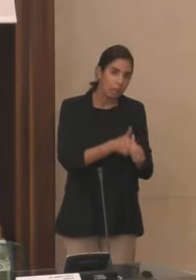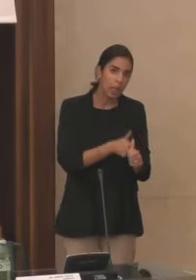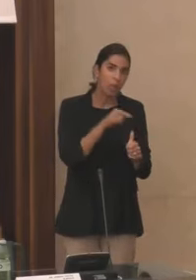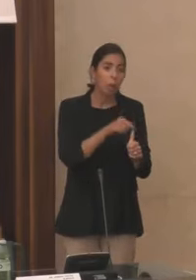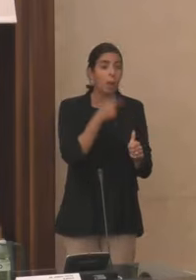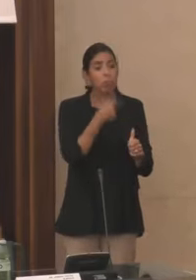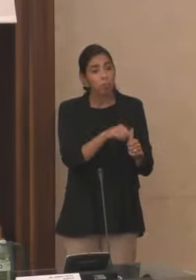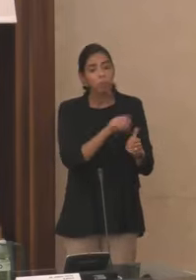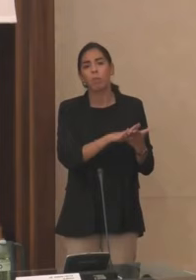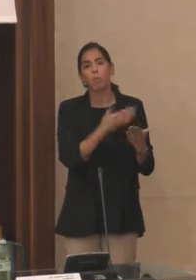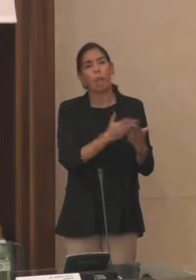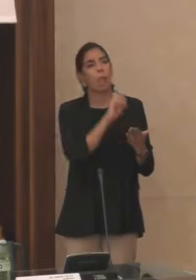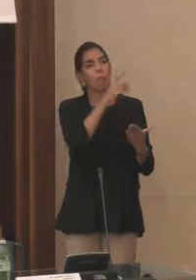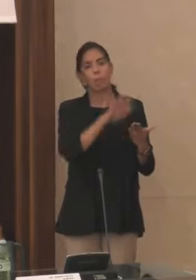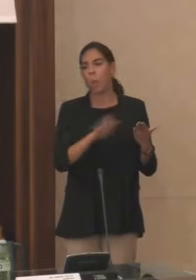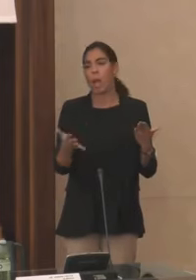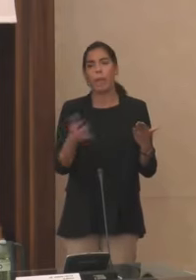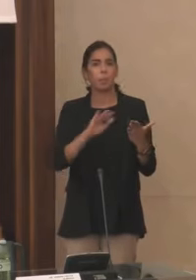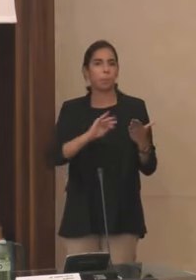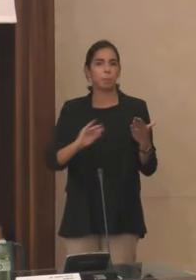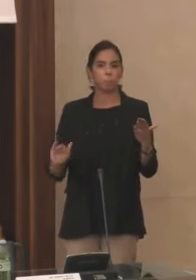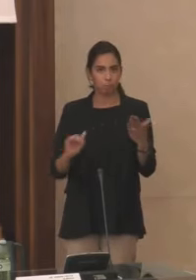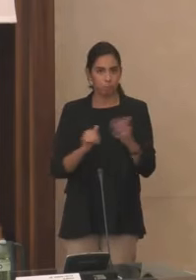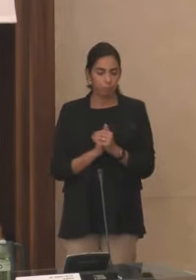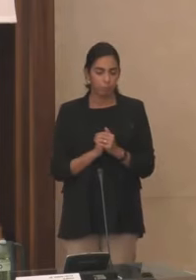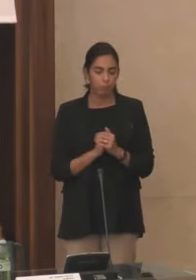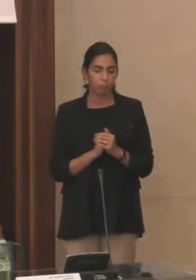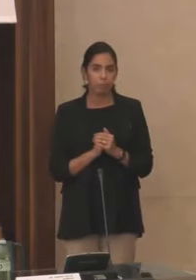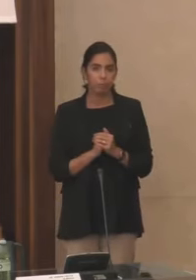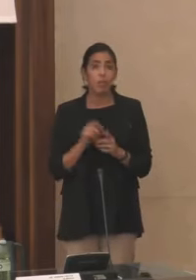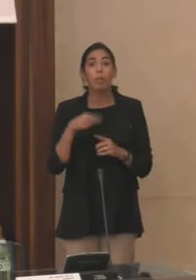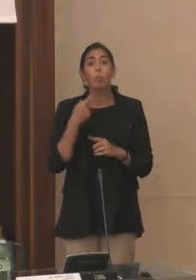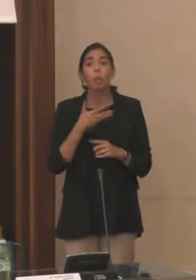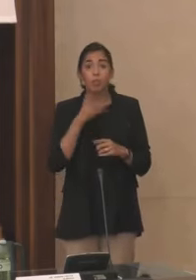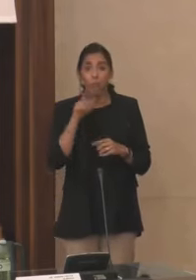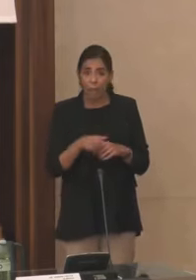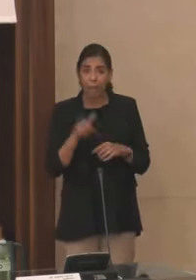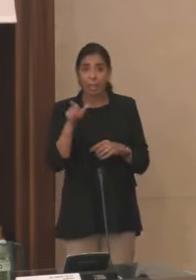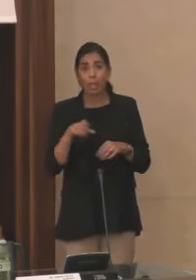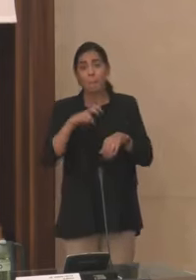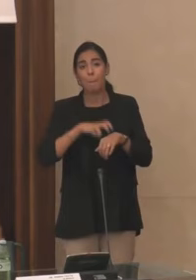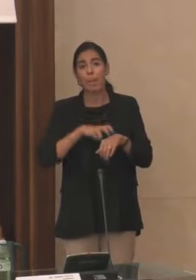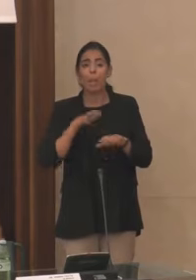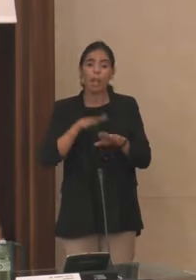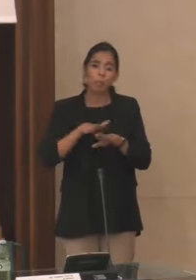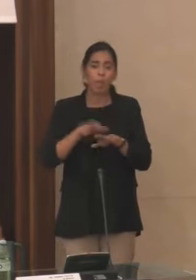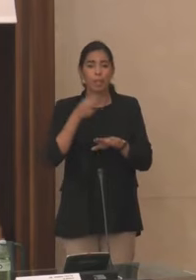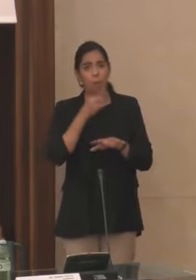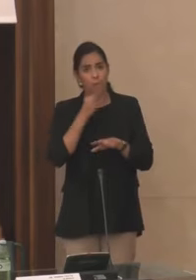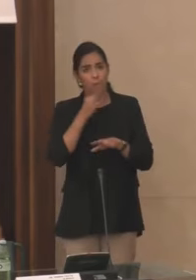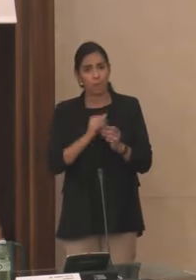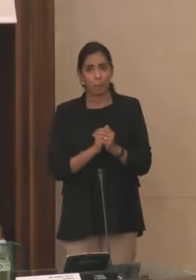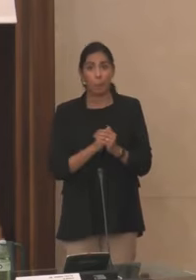del valore del paziente, molte volte, non sempre così. Poi c'è l'esperienza e l'abilità del medico. In questi ultimi anni si